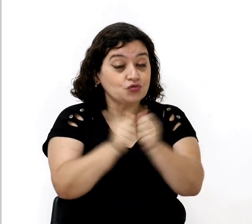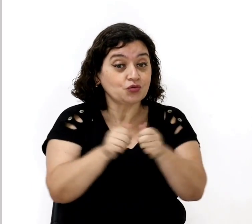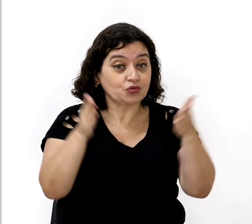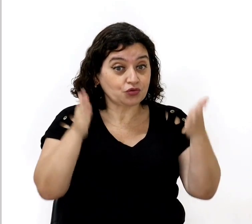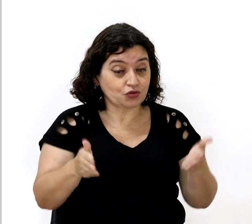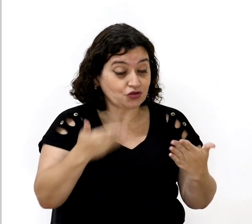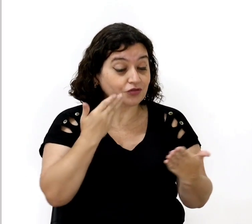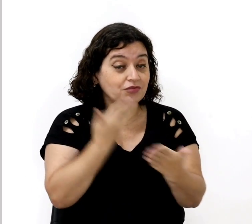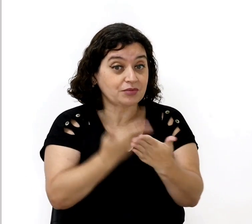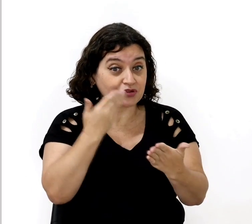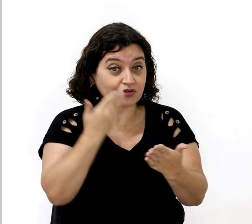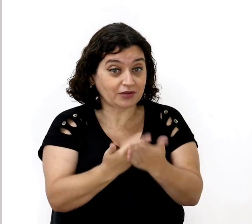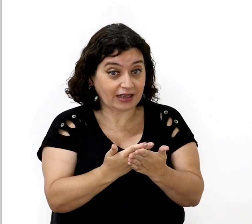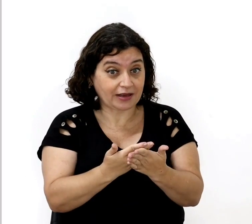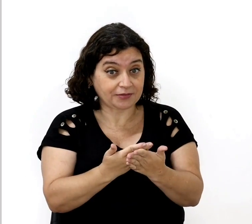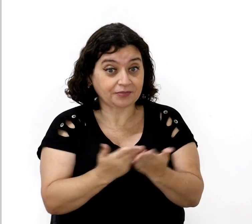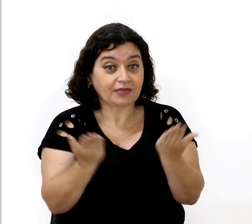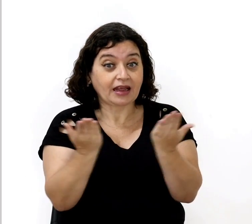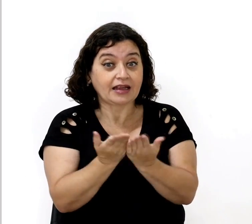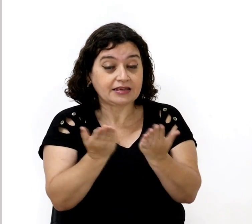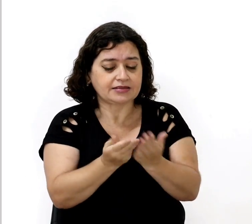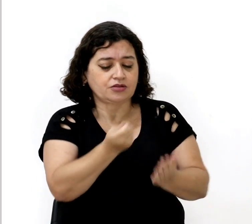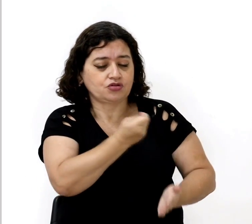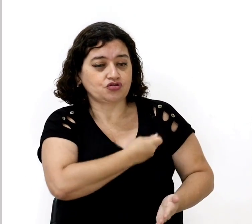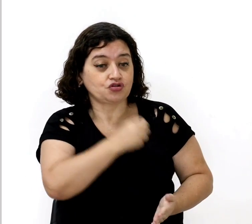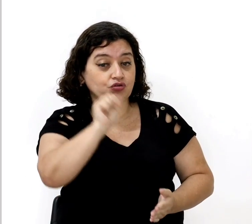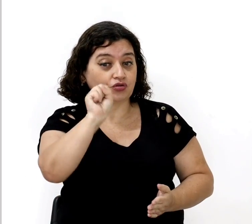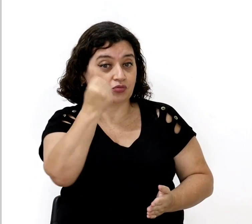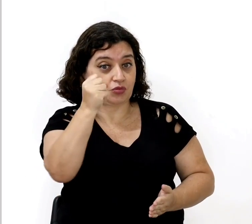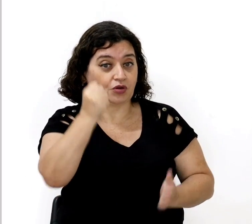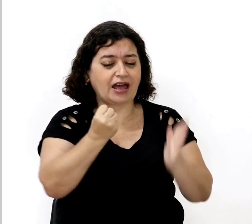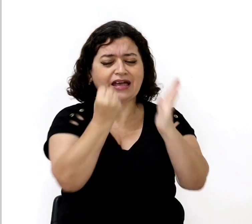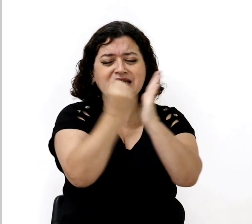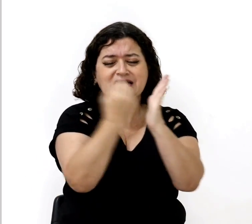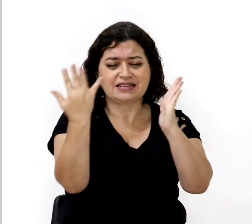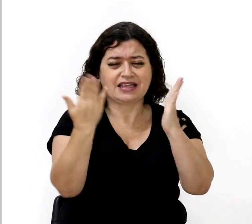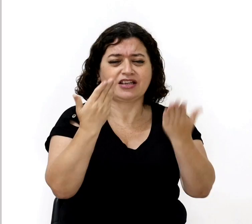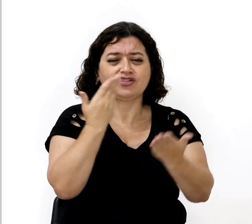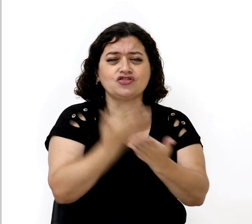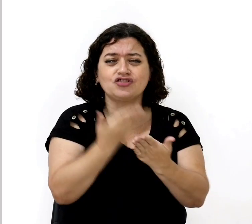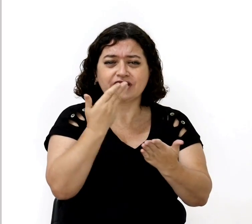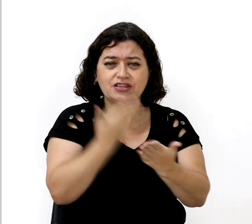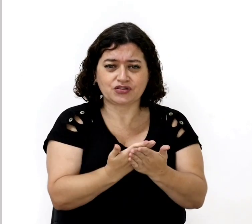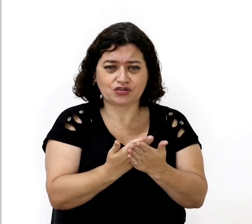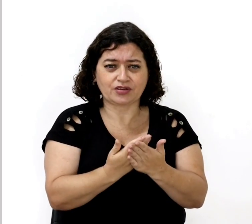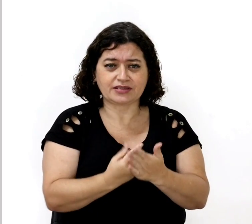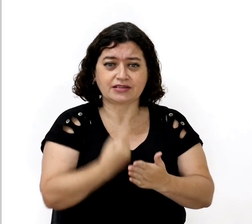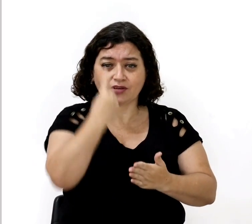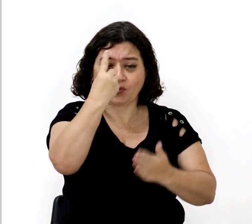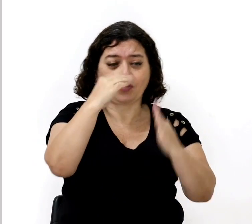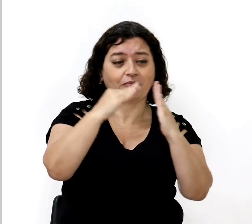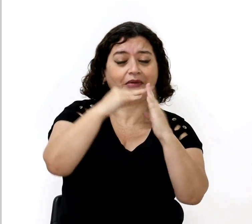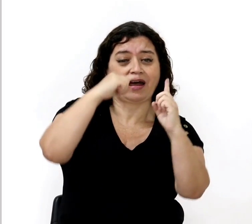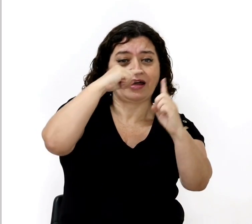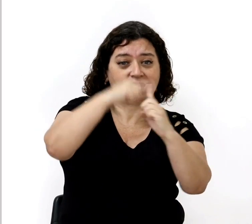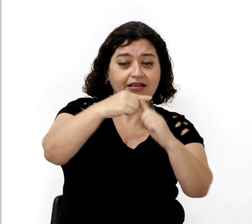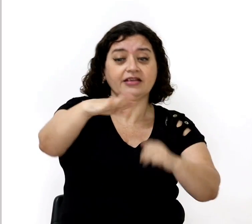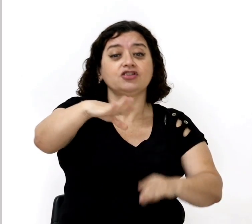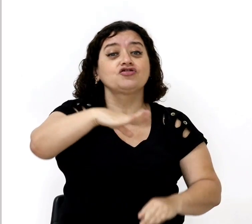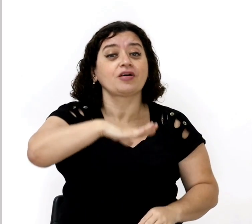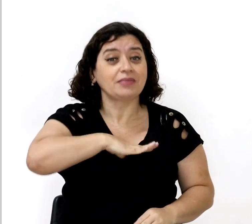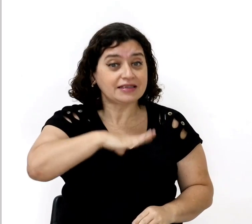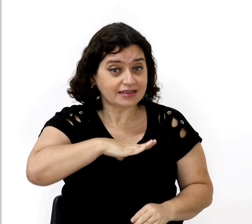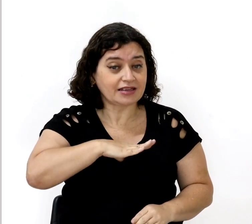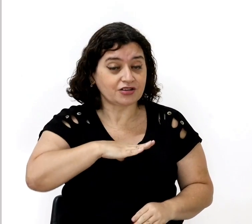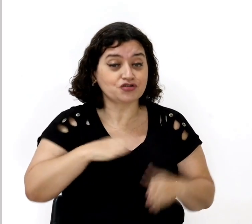hoje, nós vamos estudar hoje a lição de número 8. Nós estamos nessa série de lições chamada Uma